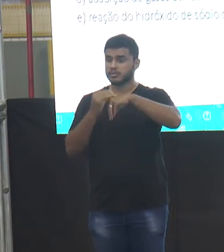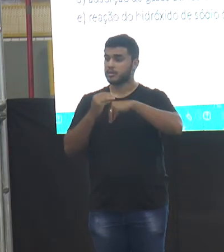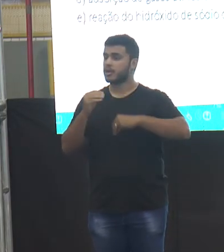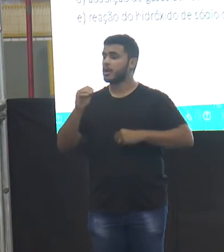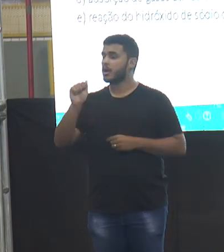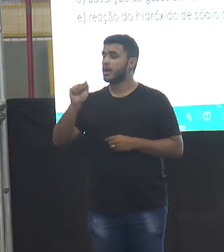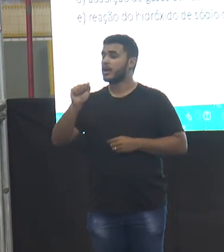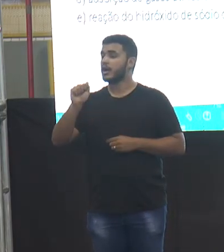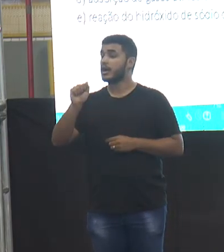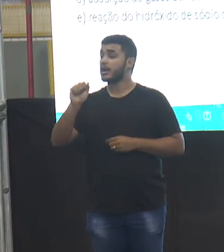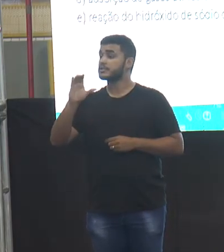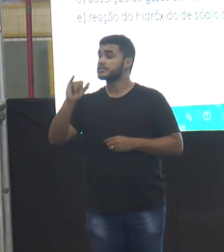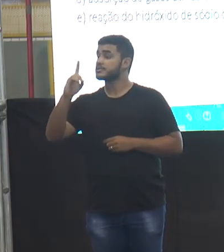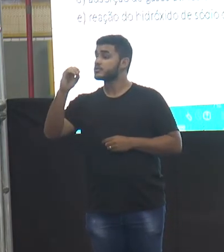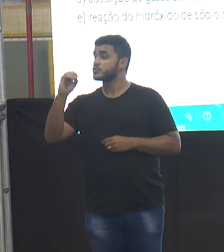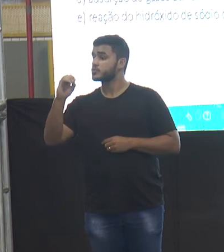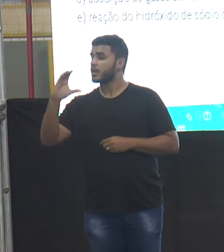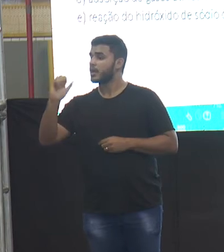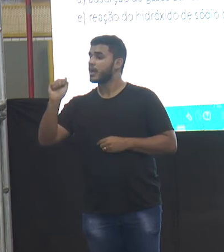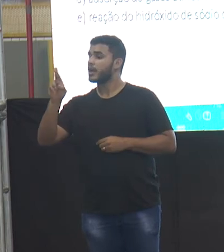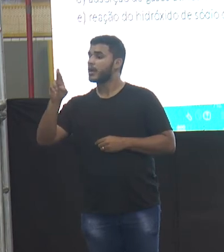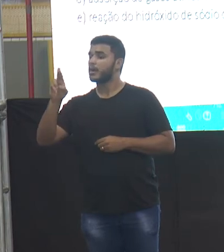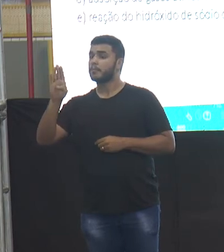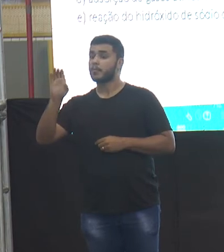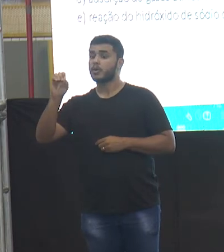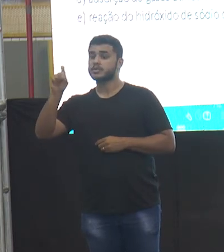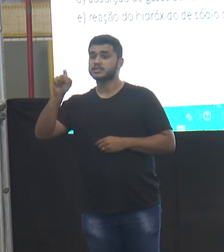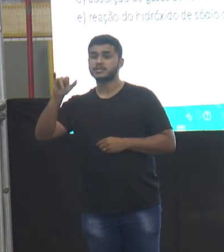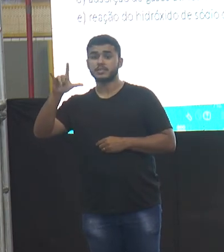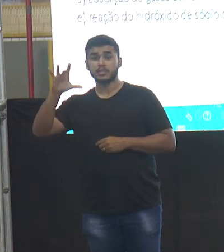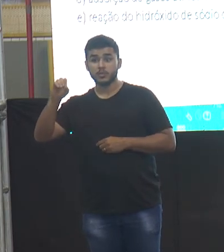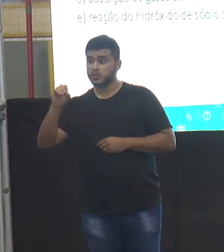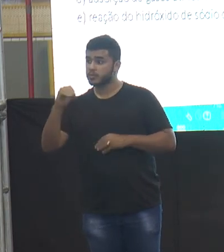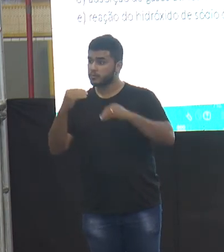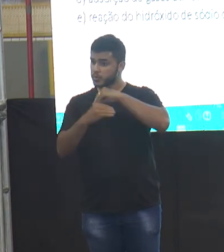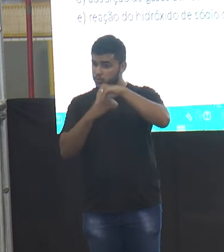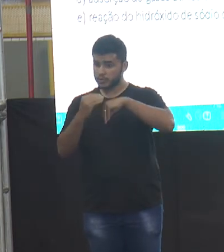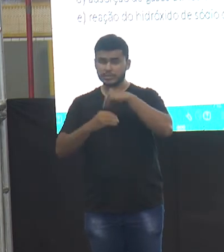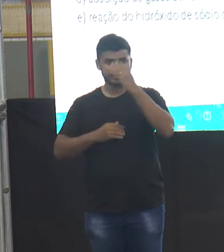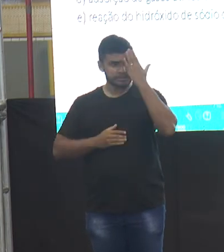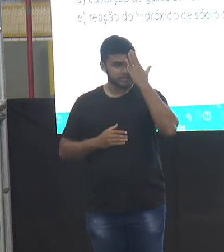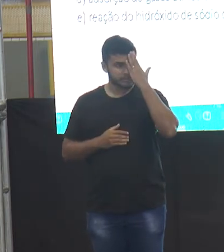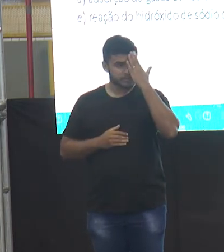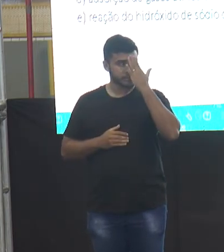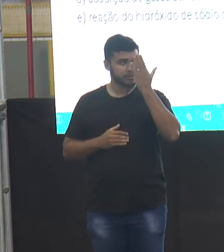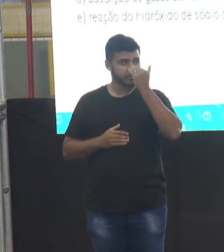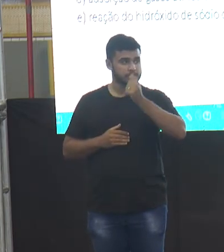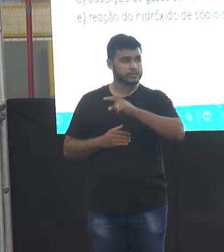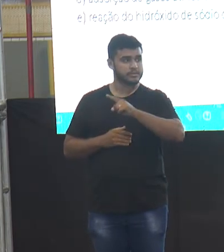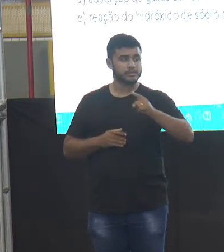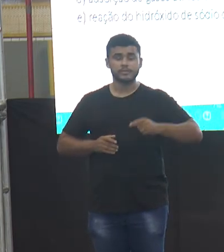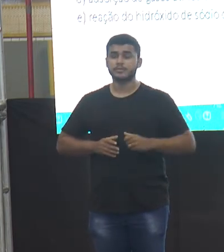carboxílico. E se você ouvir ácido carboxílico, qual é o caráter?